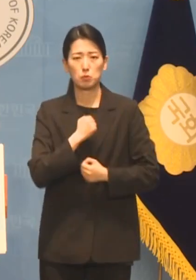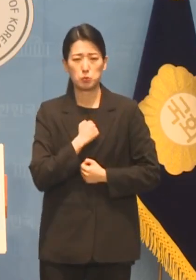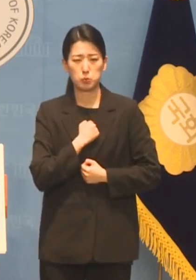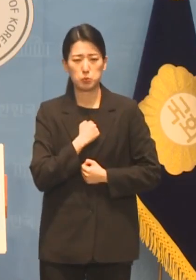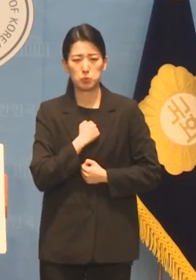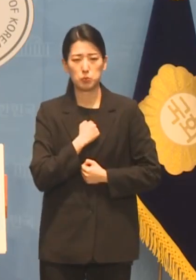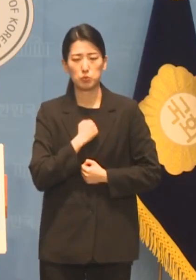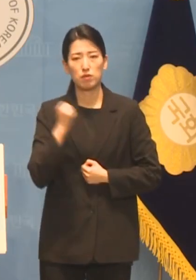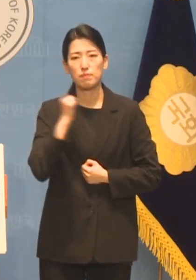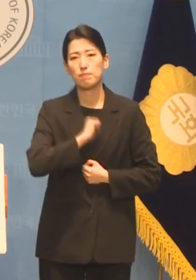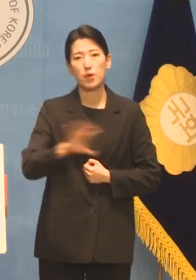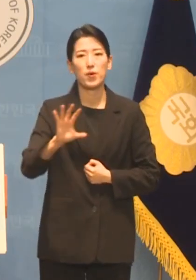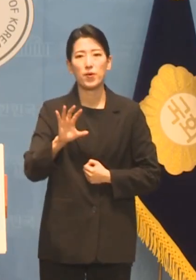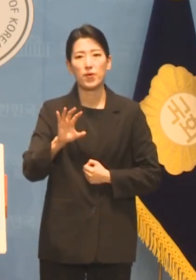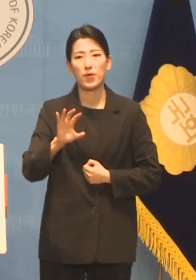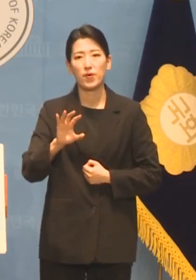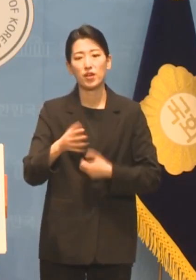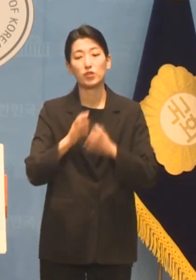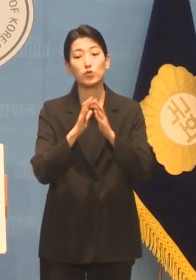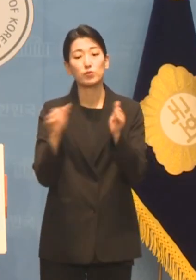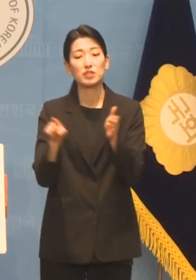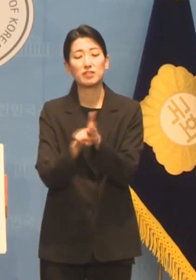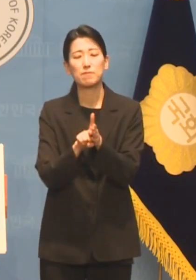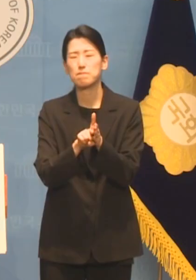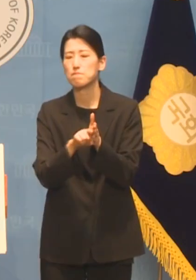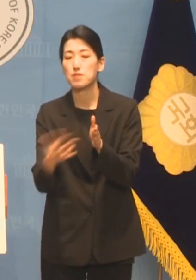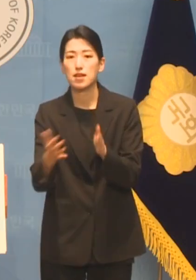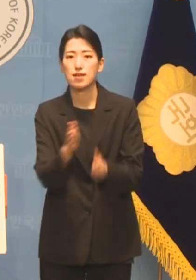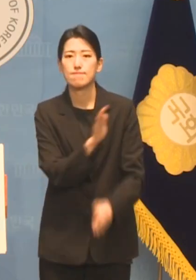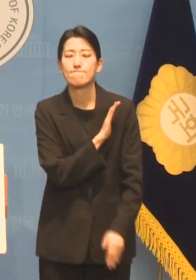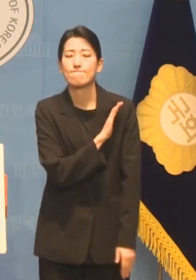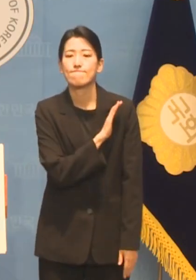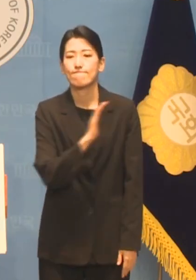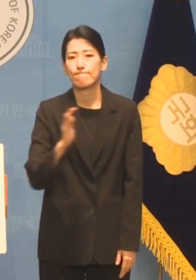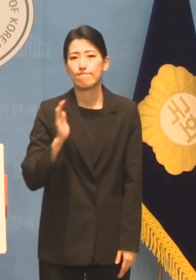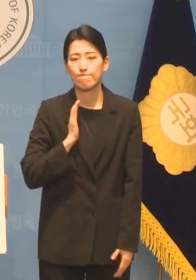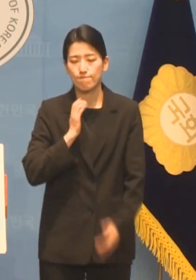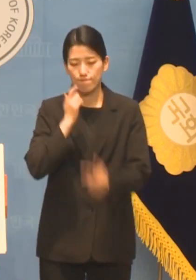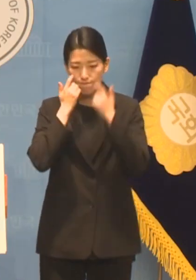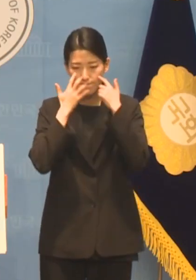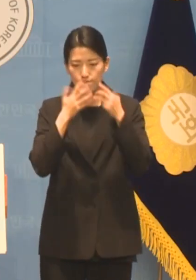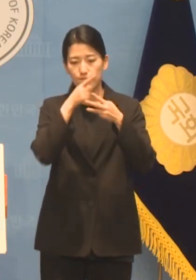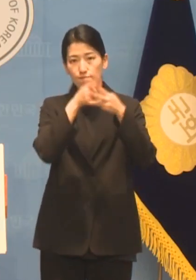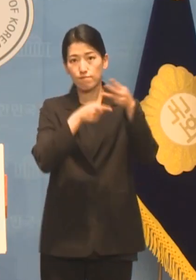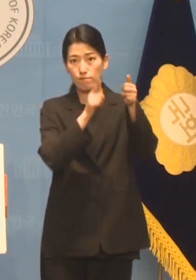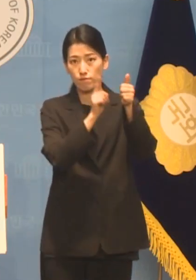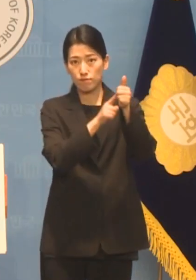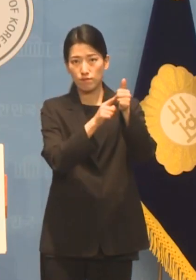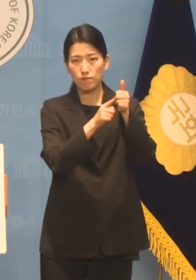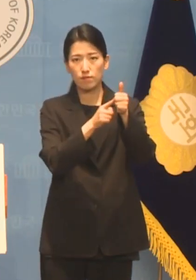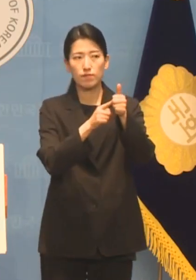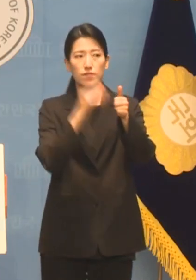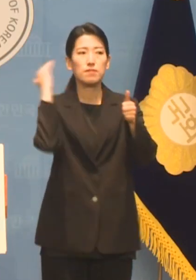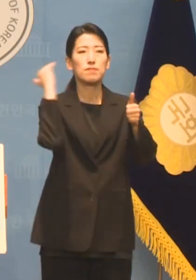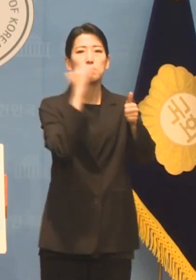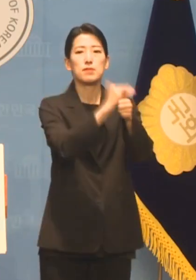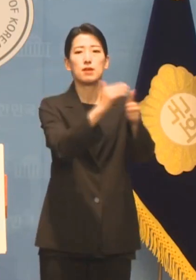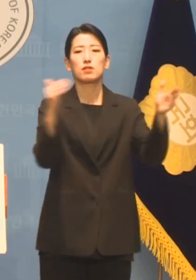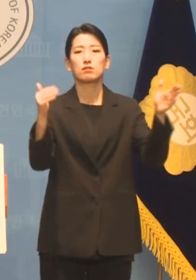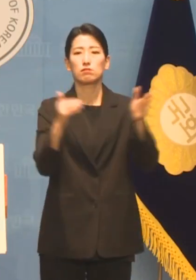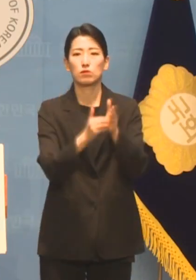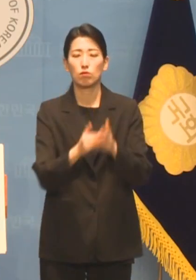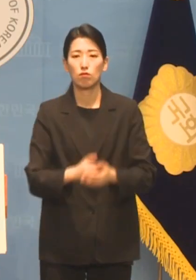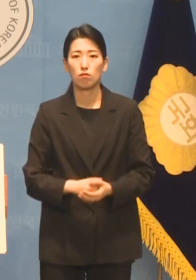주권자인 국민의 신임을 중대하게 배반한 대통령 윤석열을 파면하였습니다.